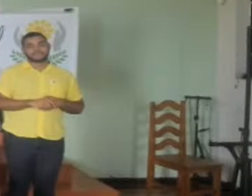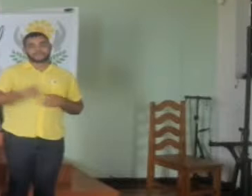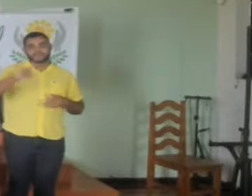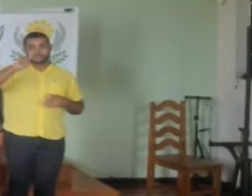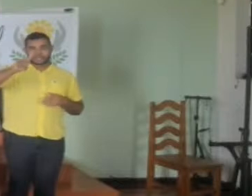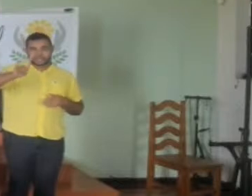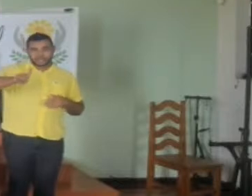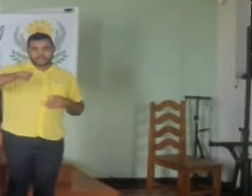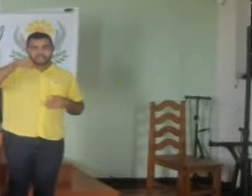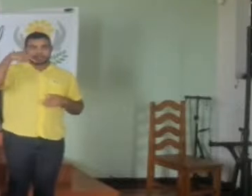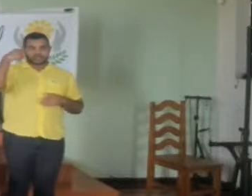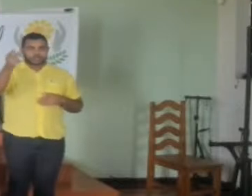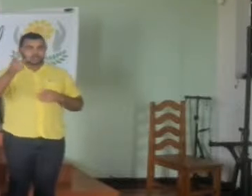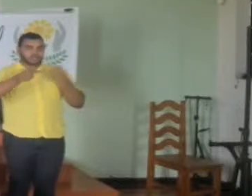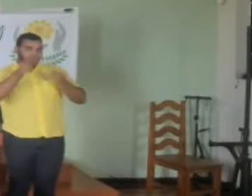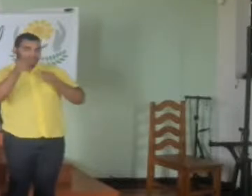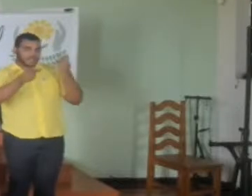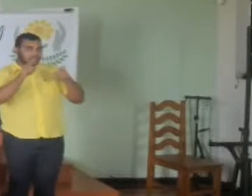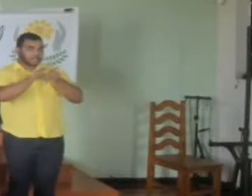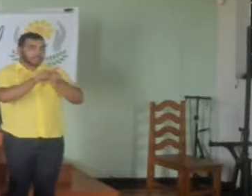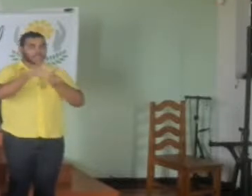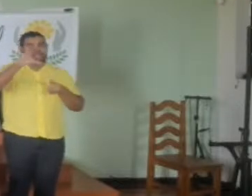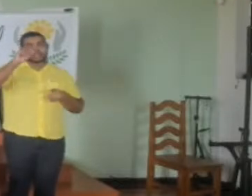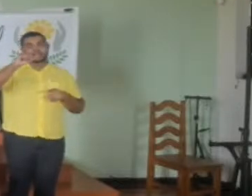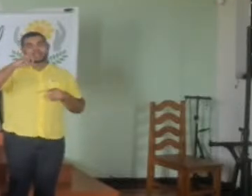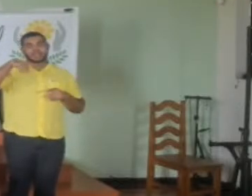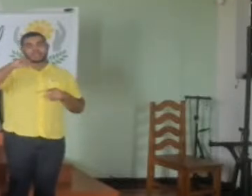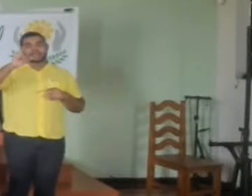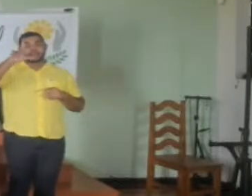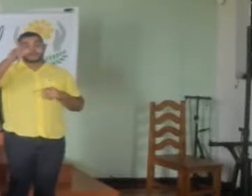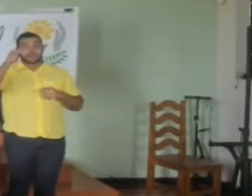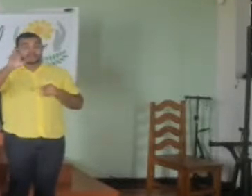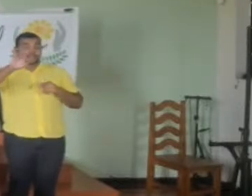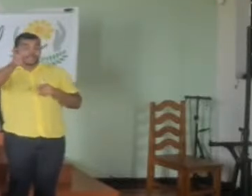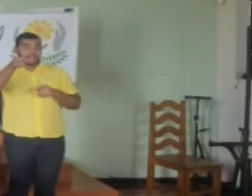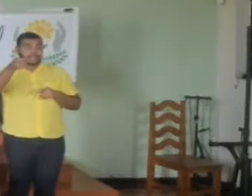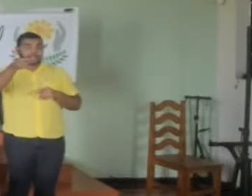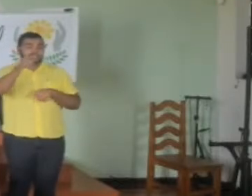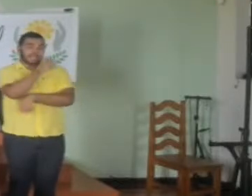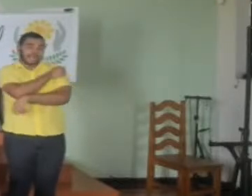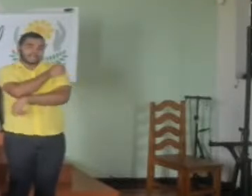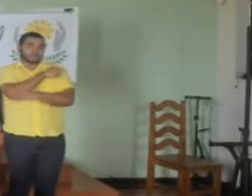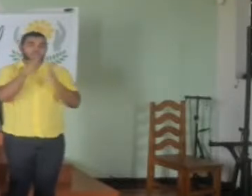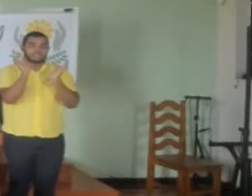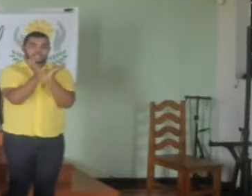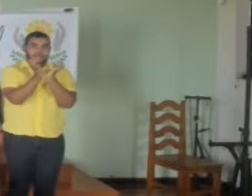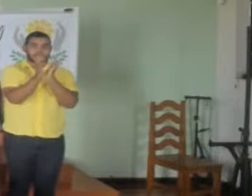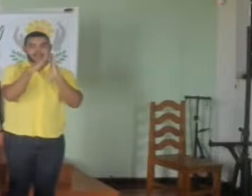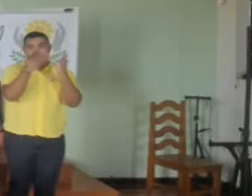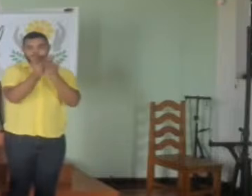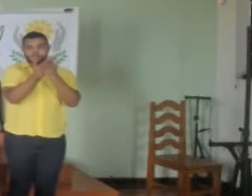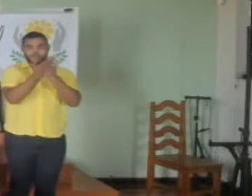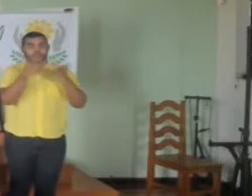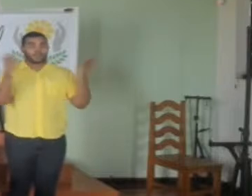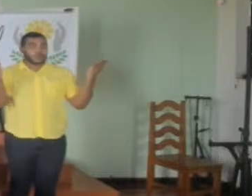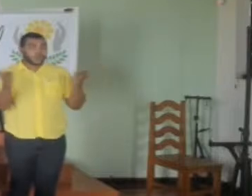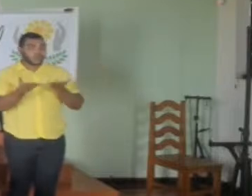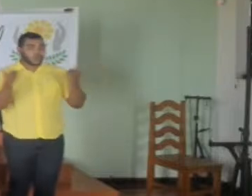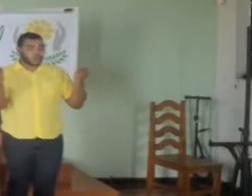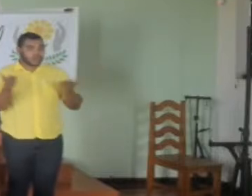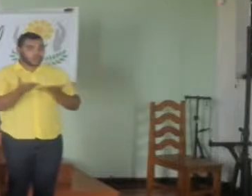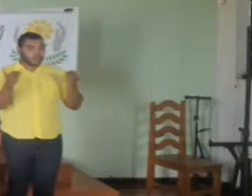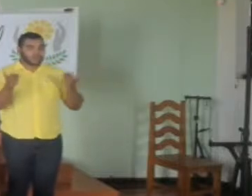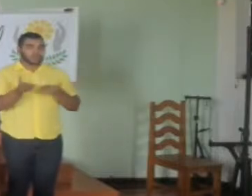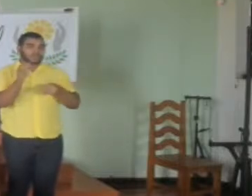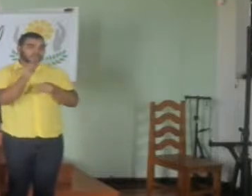depois, Camila Souza Vieira, ex-alunas da Escola A Paz de Teoflotone, e hoje elas estão à